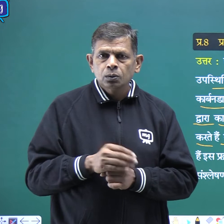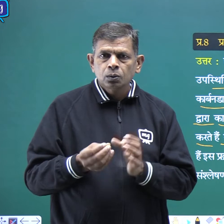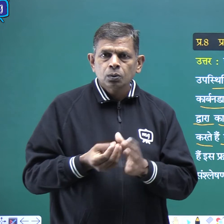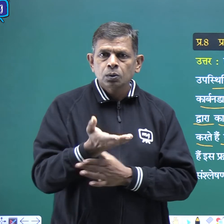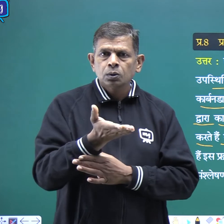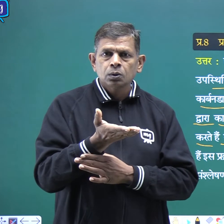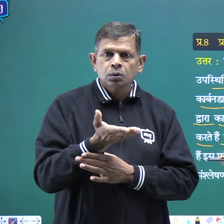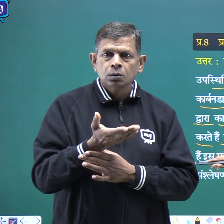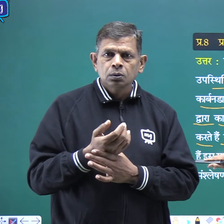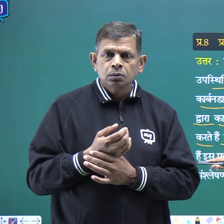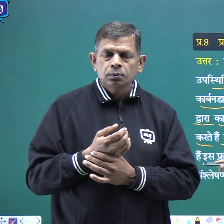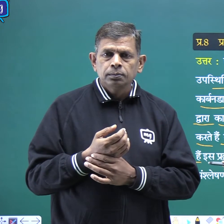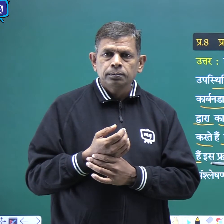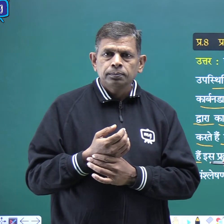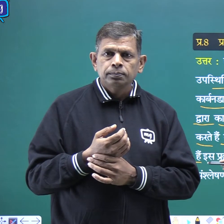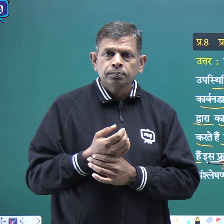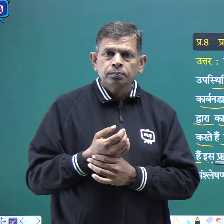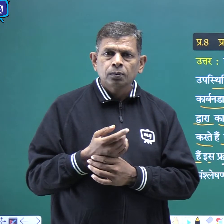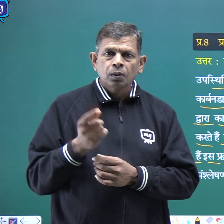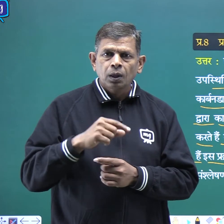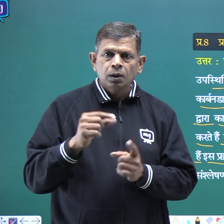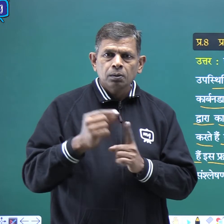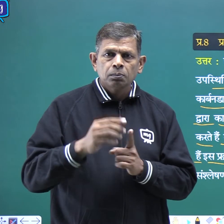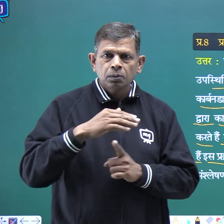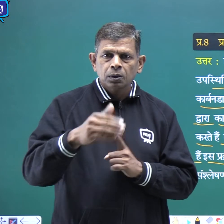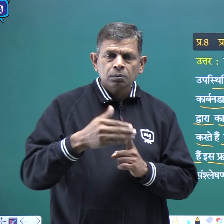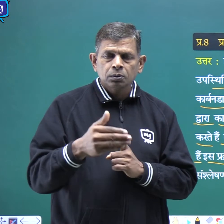बाहर निकालते हैं। इस प्रक्रम को